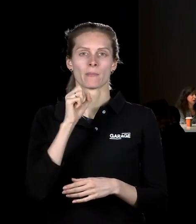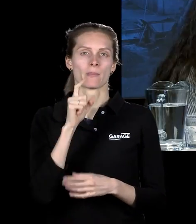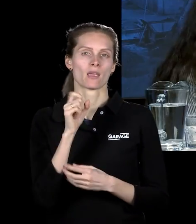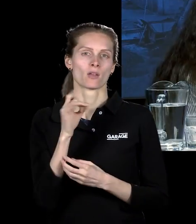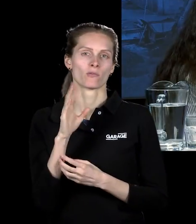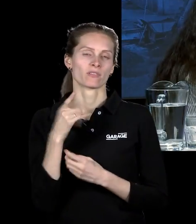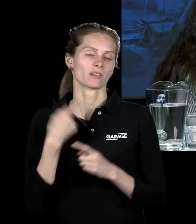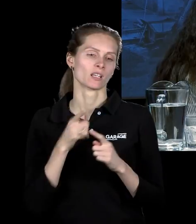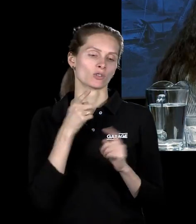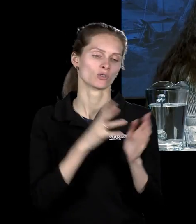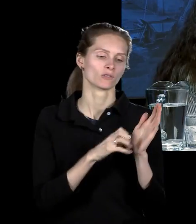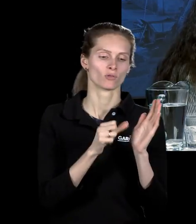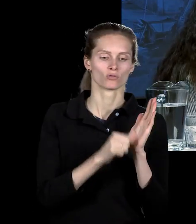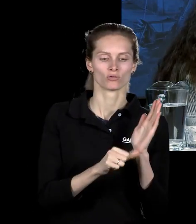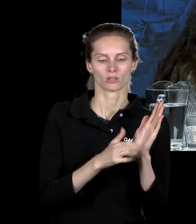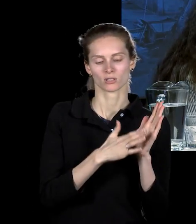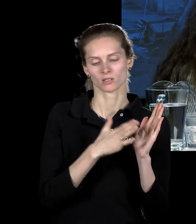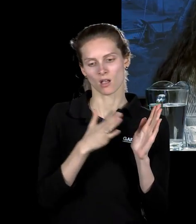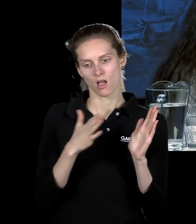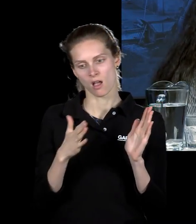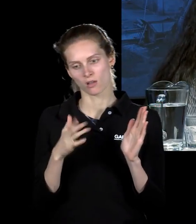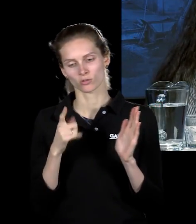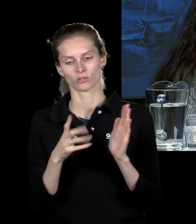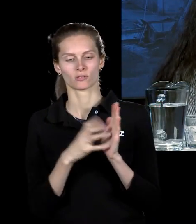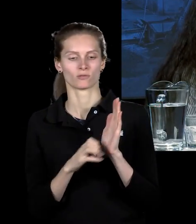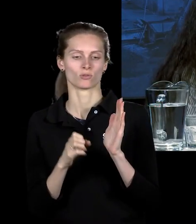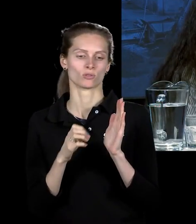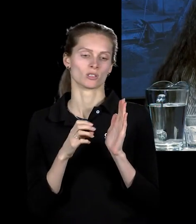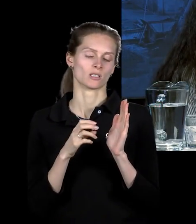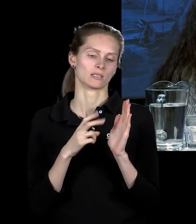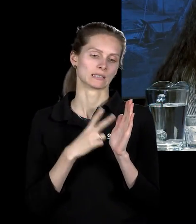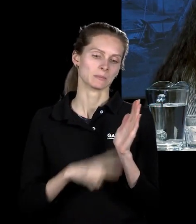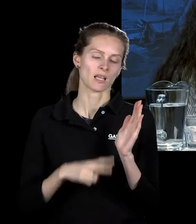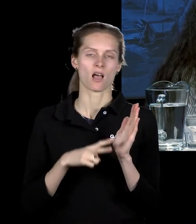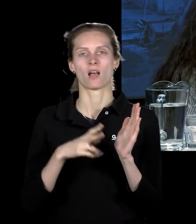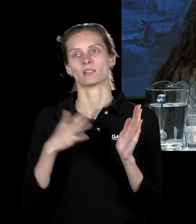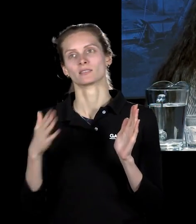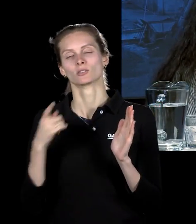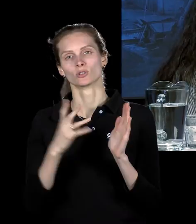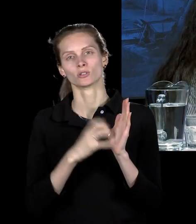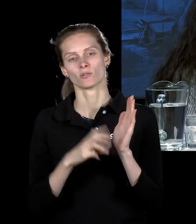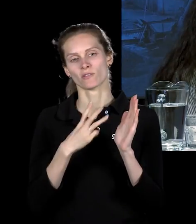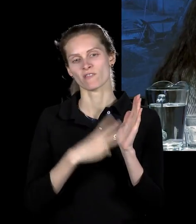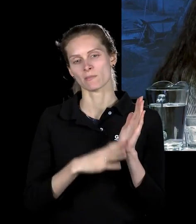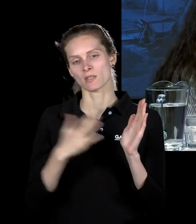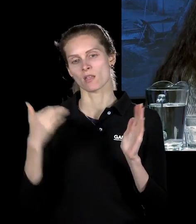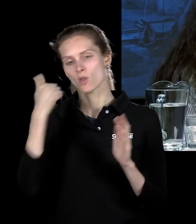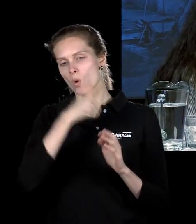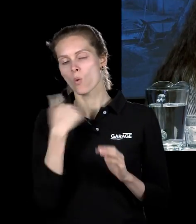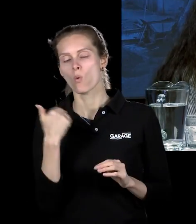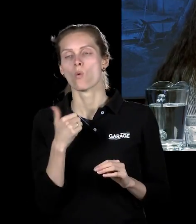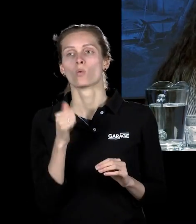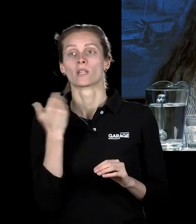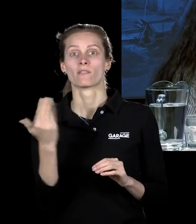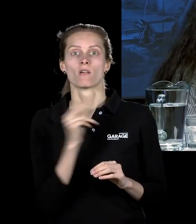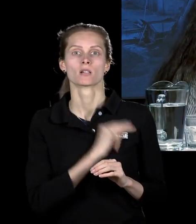это 60-е, 70-е, 80-е, ну, 80-е годы, и очень важно, что их работу рассматривали,